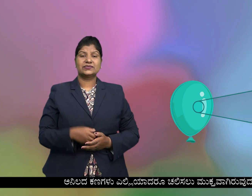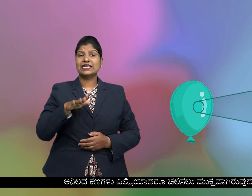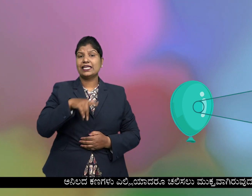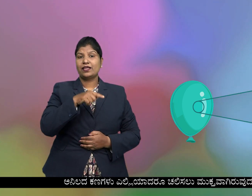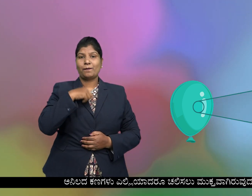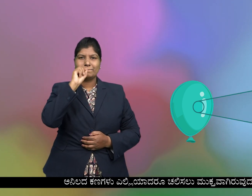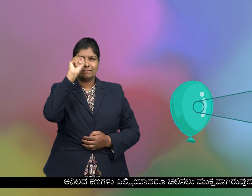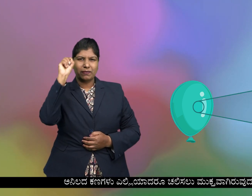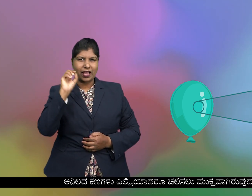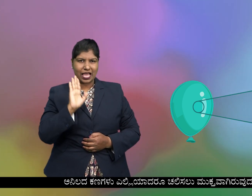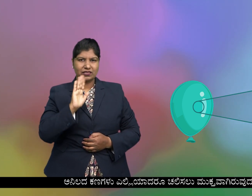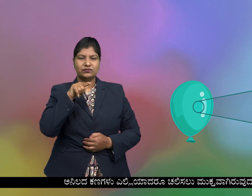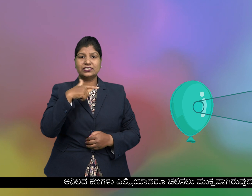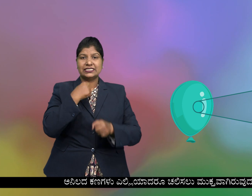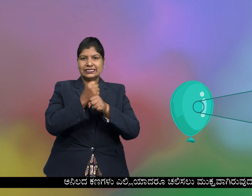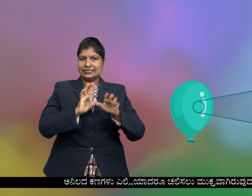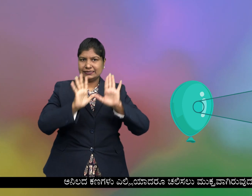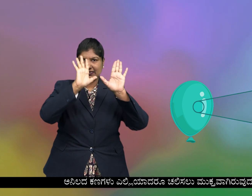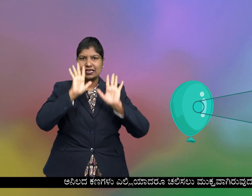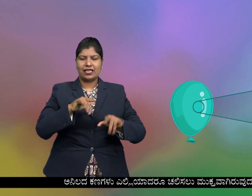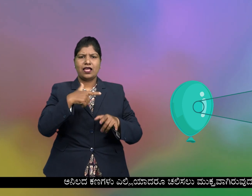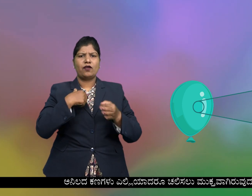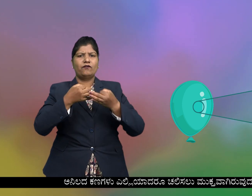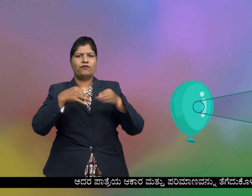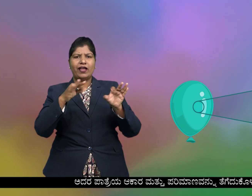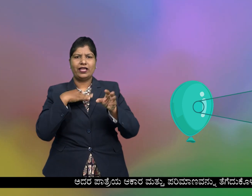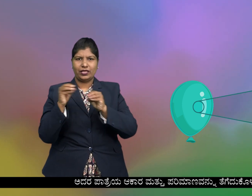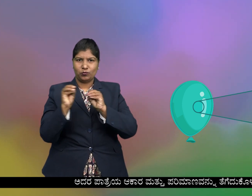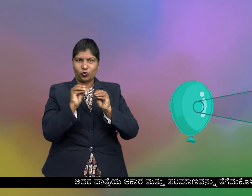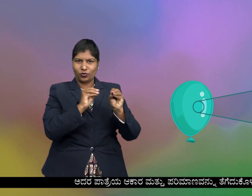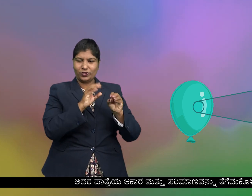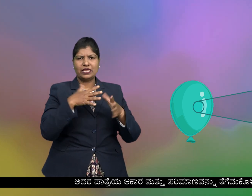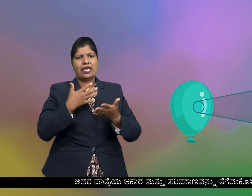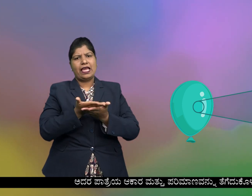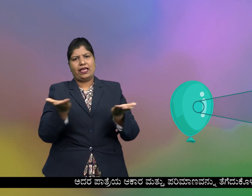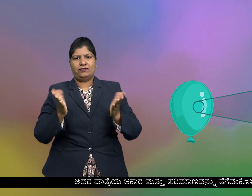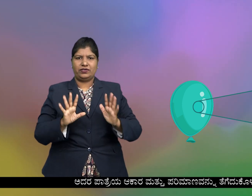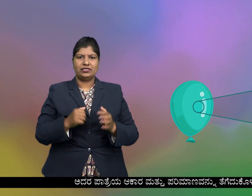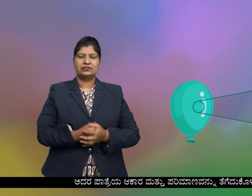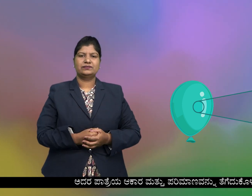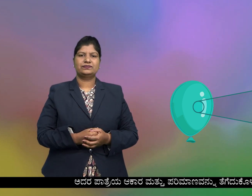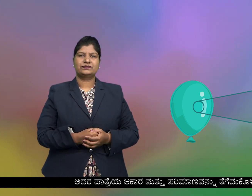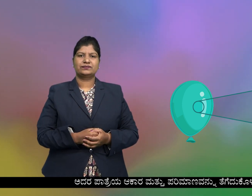ಅನಿಲದ ಕಣಗಳು ಎಲ್ಲಿಯಾದರೂ ಚಲಿಸಲು ಮುಕ್ತವಾಗಿರುವುದರಿಂದ ಅದು ಅದರ ಪಾತ್ರೆಯ ಆಕಾರ ಮತ್ತು ಪರಿಮಾಣವನ್ನ